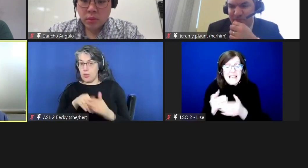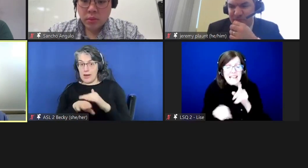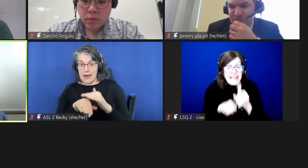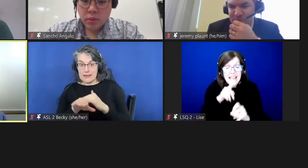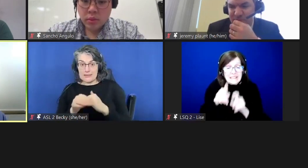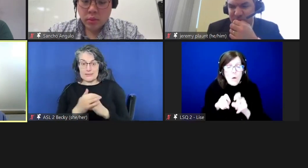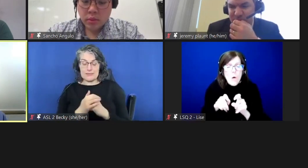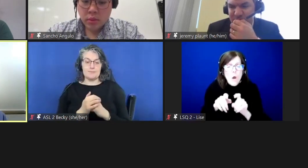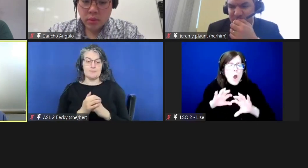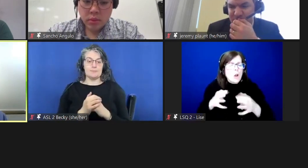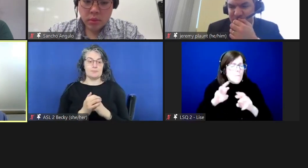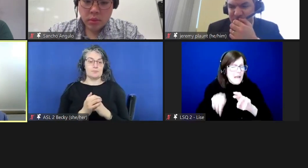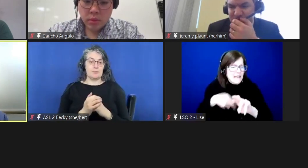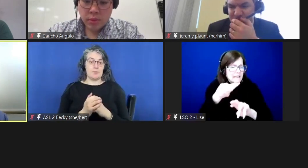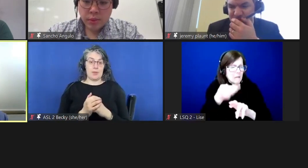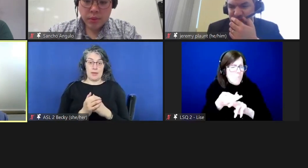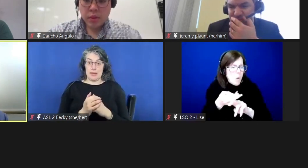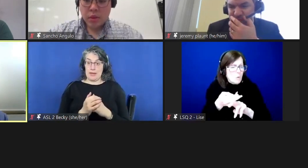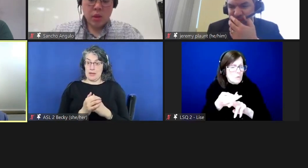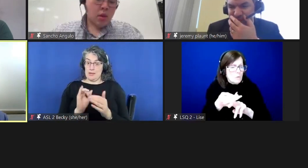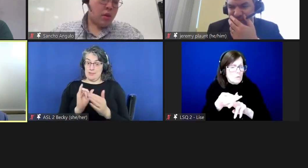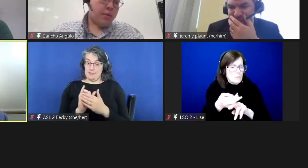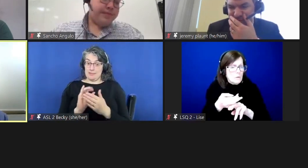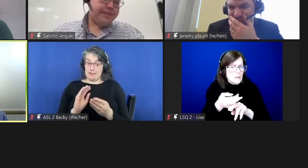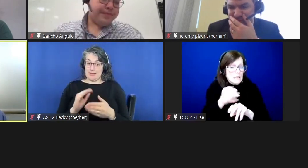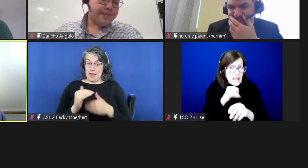de répondre à telle ou telle question.